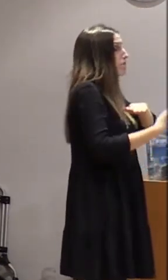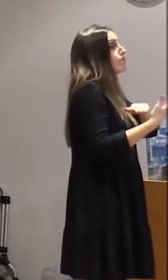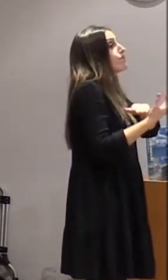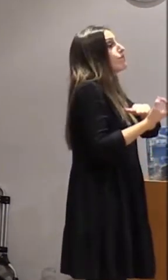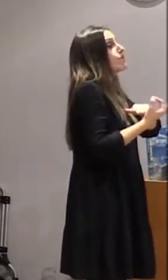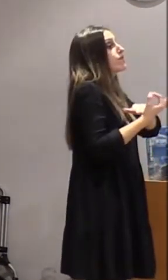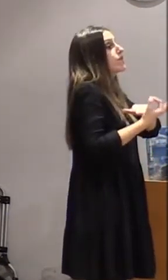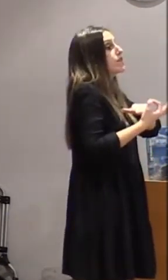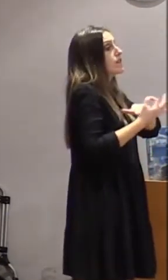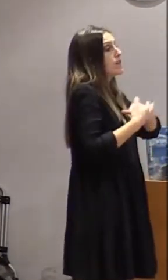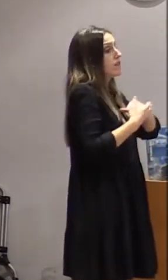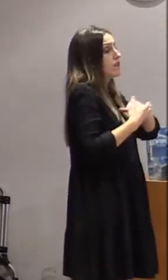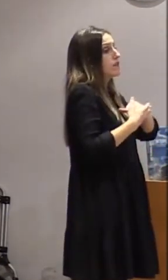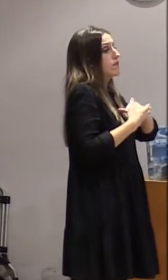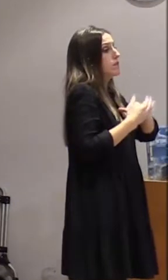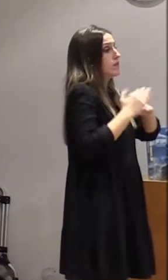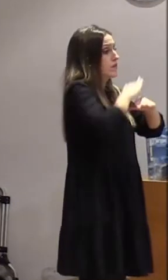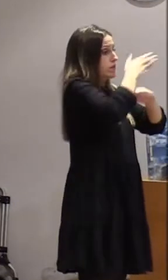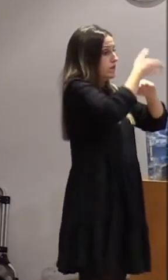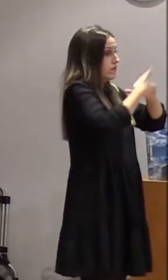a sotavento de los Alpes?